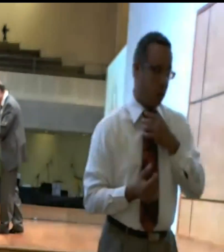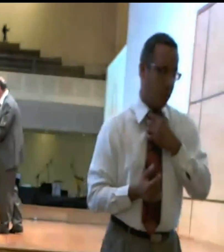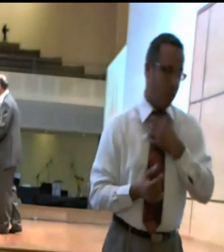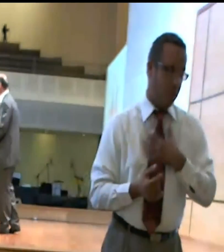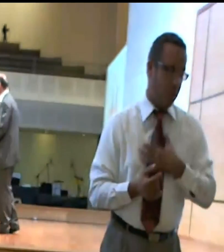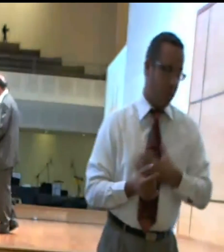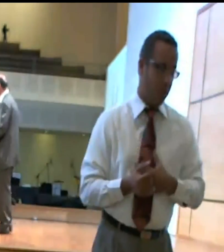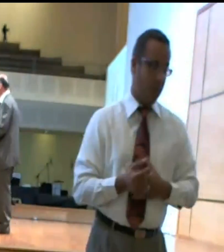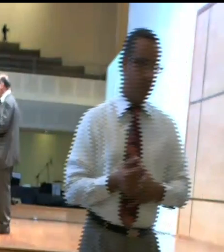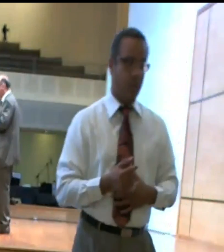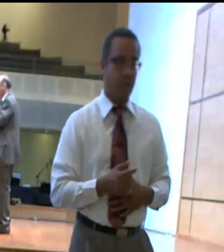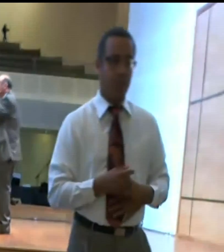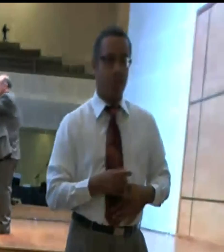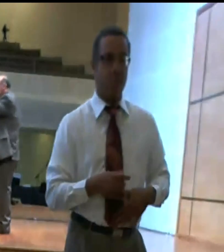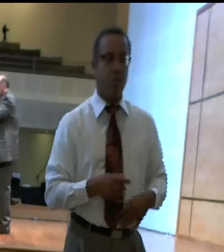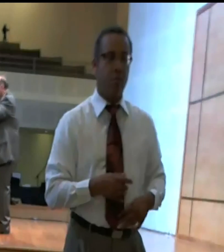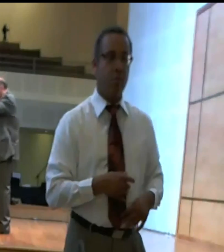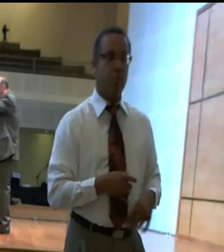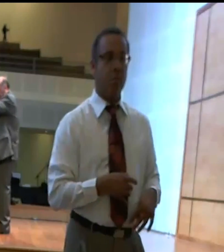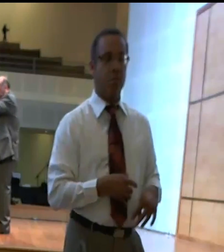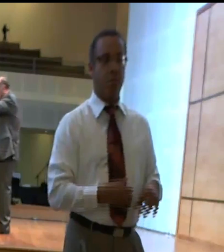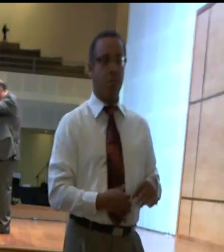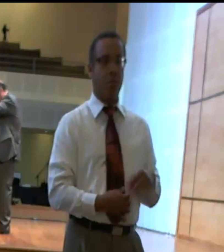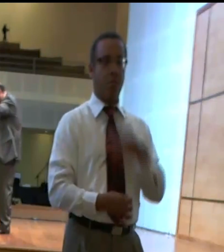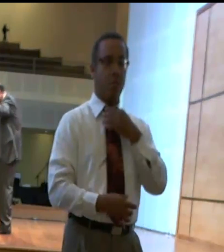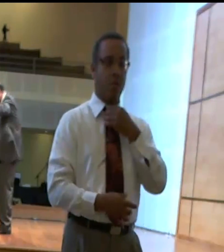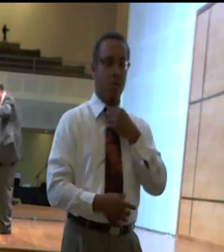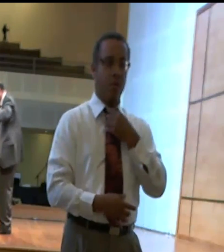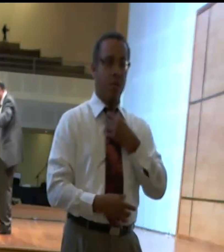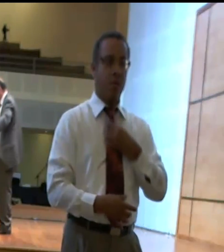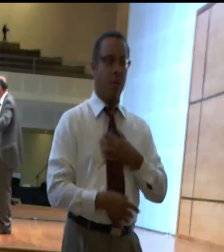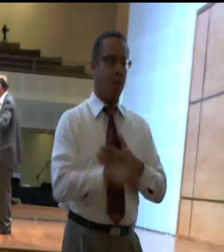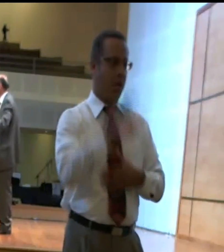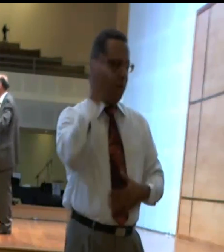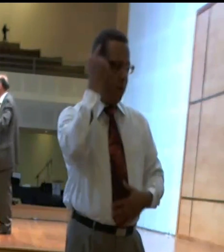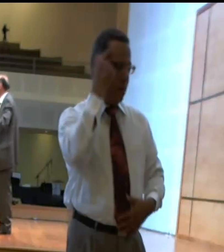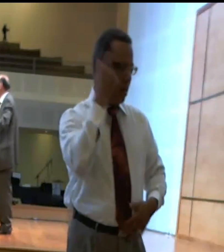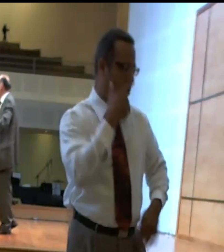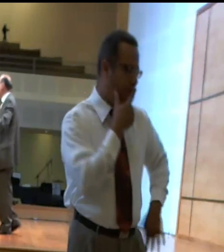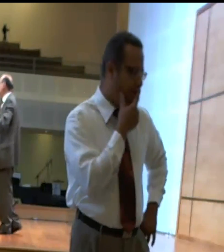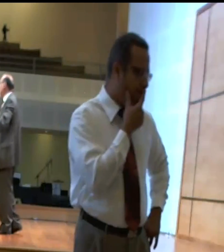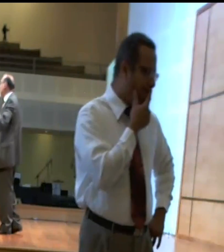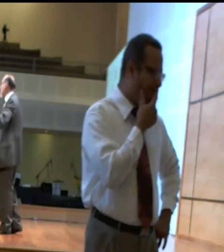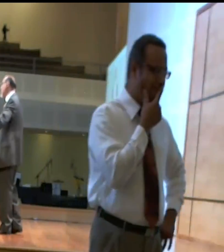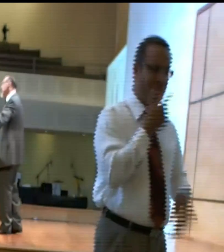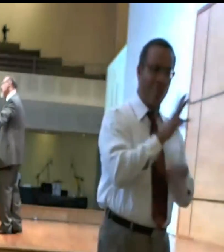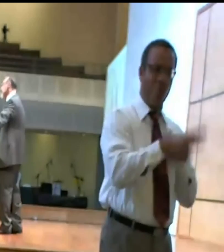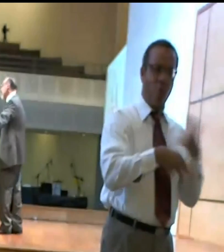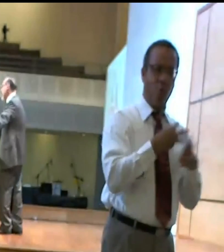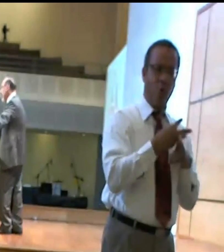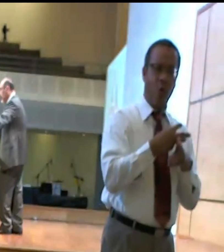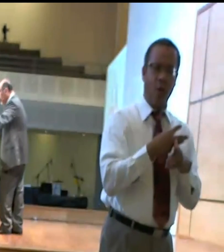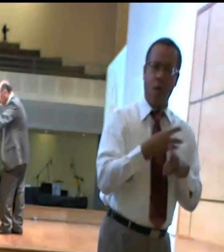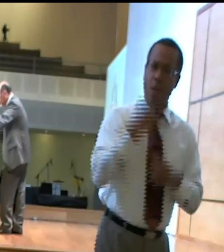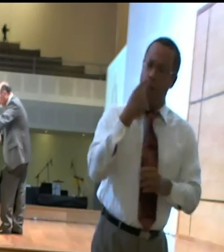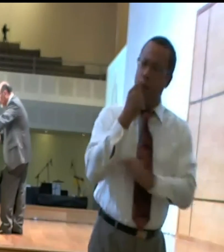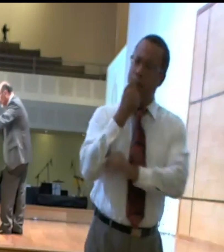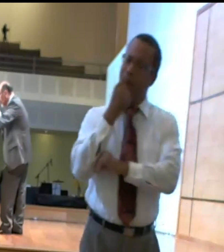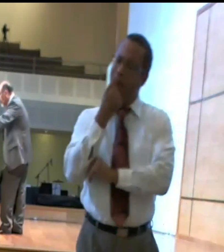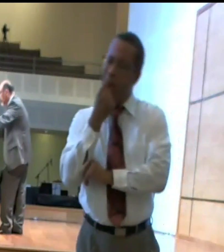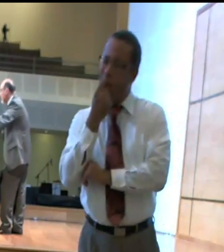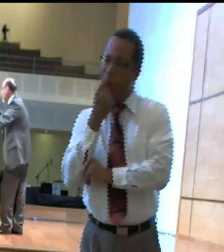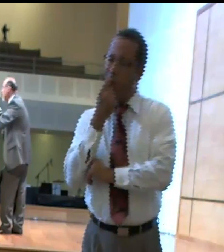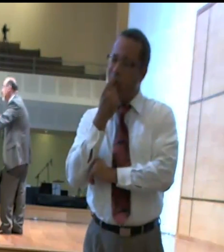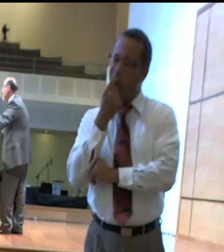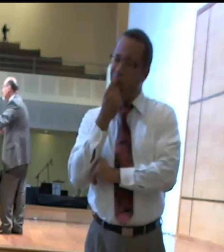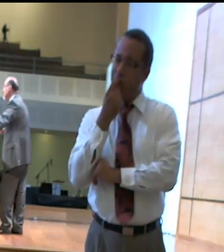Las cosas en este mundo de inmediato no resultan como nosotros quisiéramos. Ahora Salomón está diciendo aquí, eso no significa que